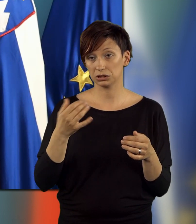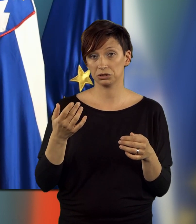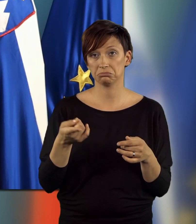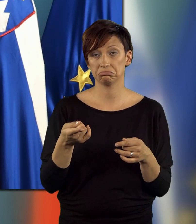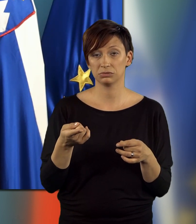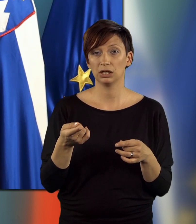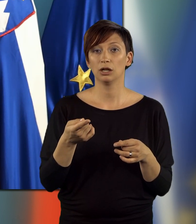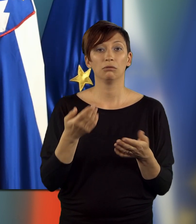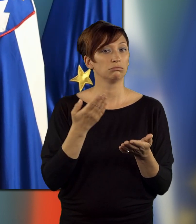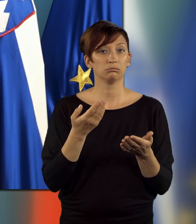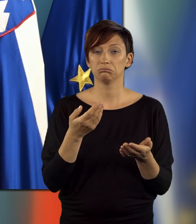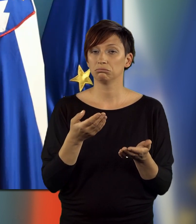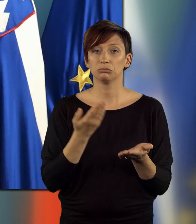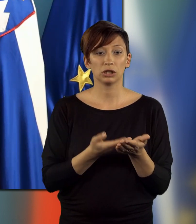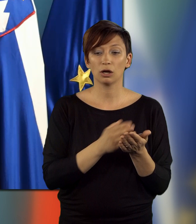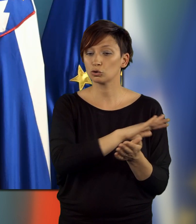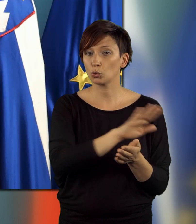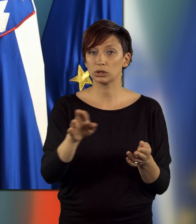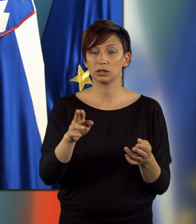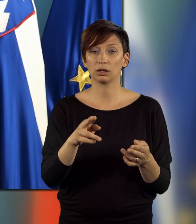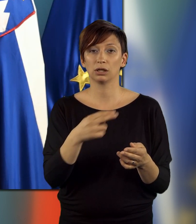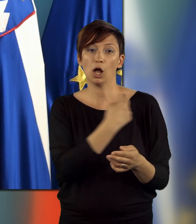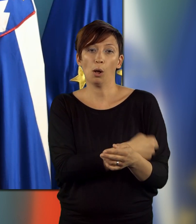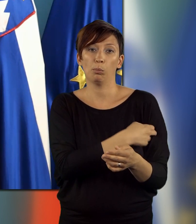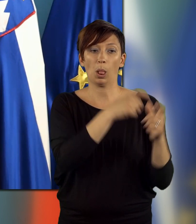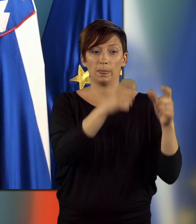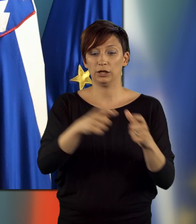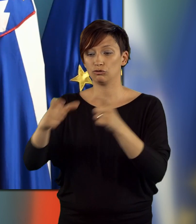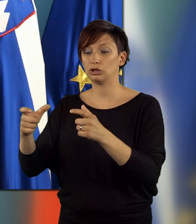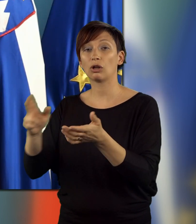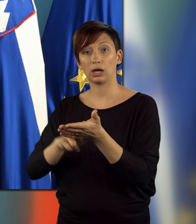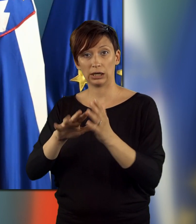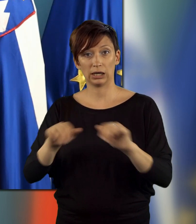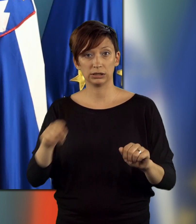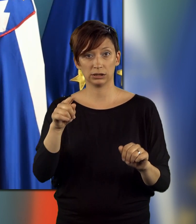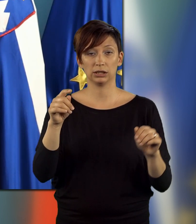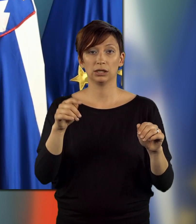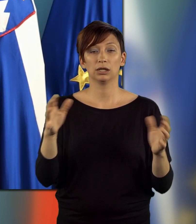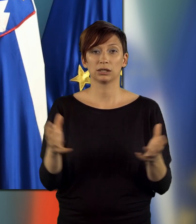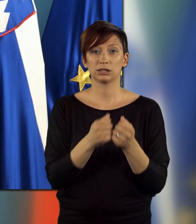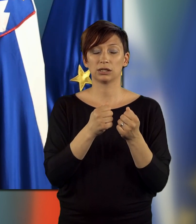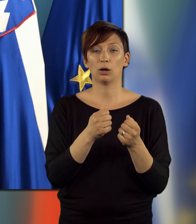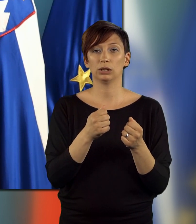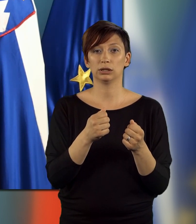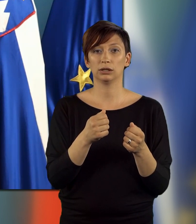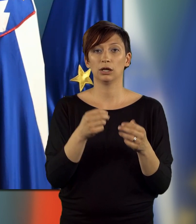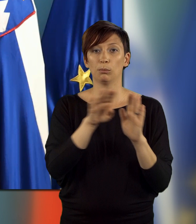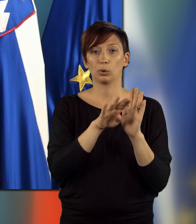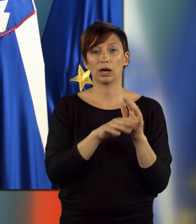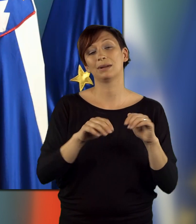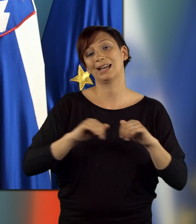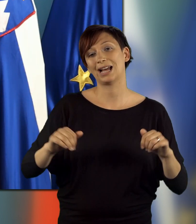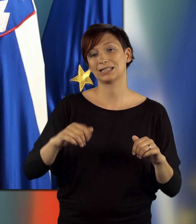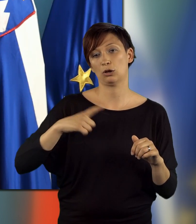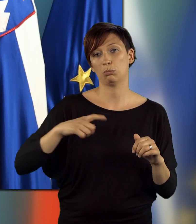so dejansko v vseh bolnišnicah realizirali te zastavljene programe, razen v UKC Ljubljana, zaradi